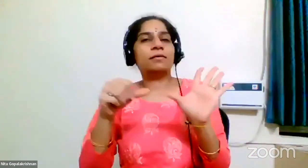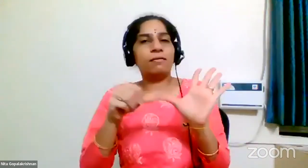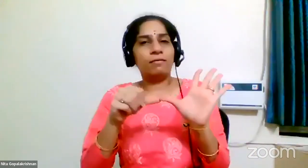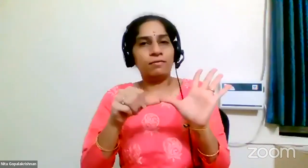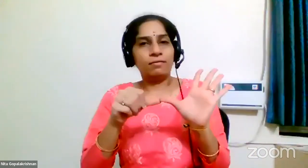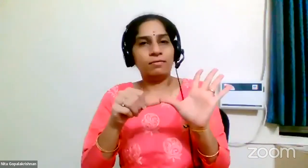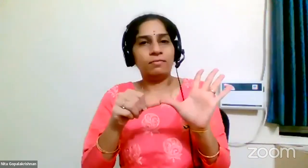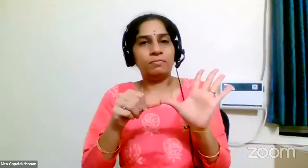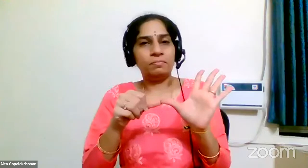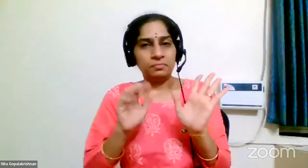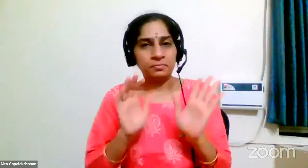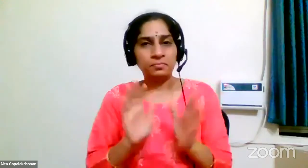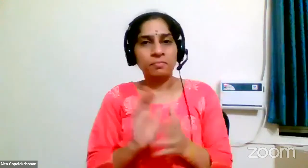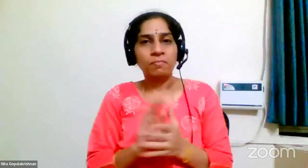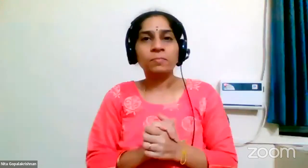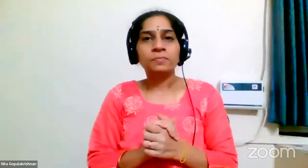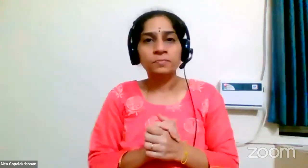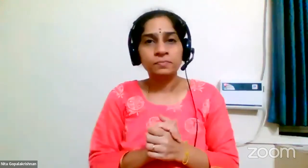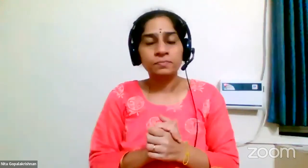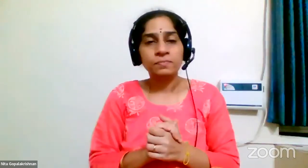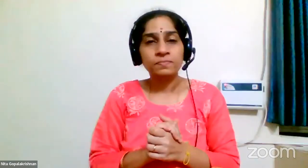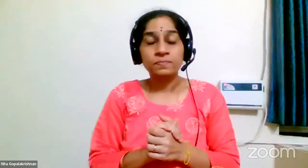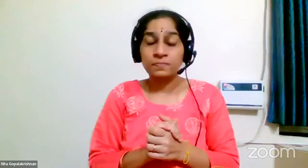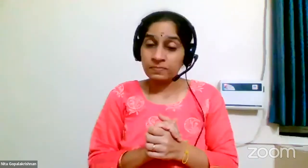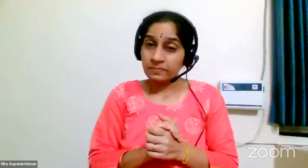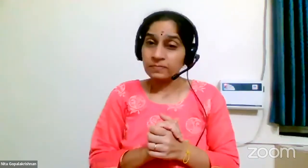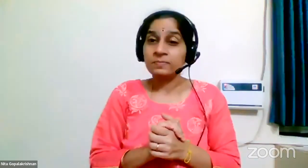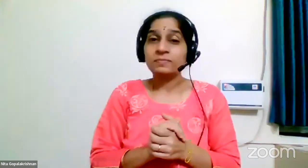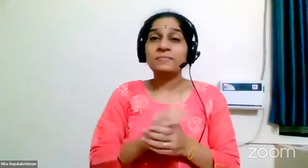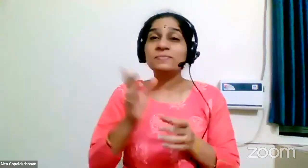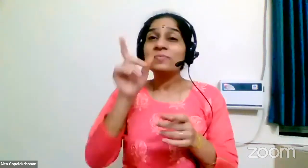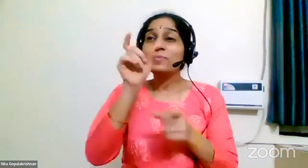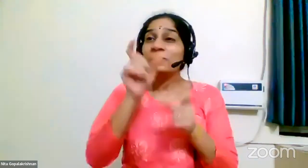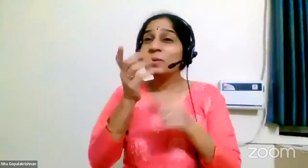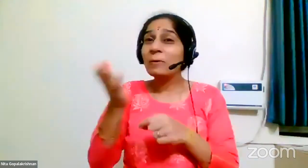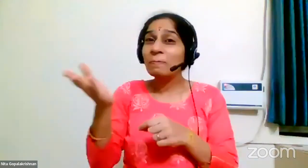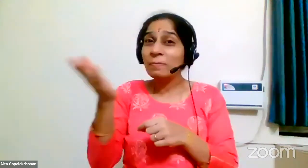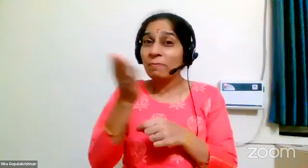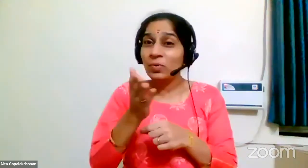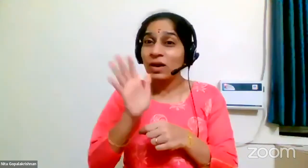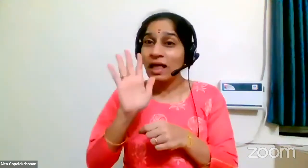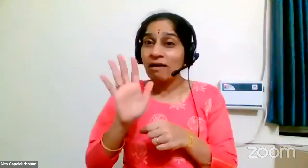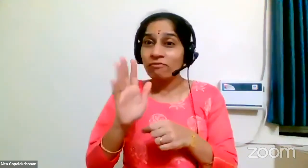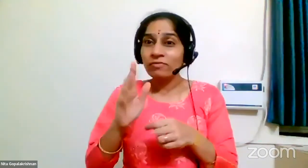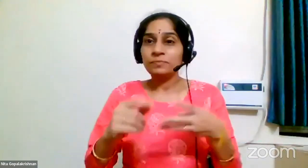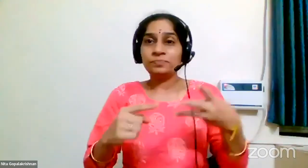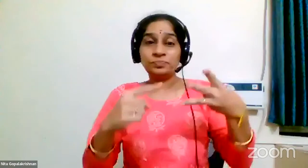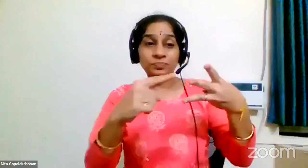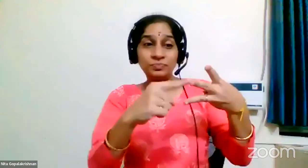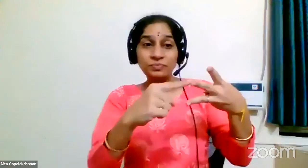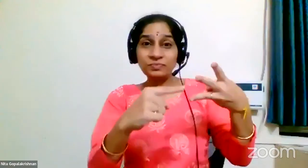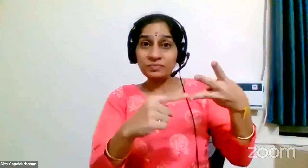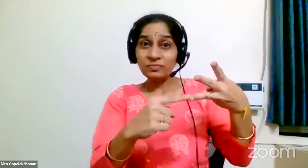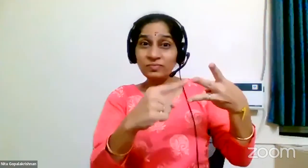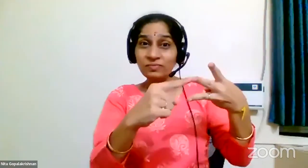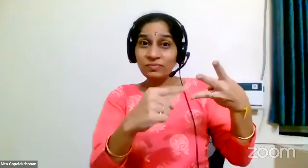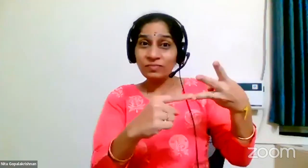और जिनके शरीर में रजोगुण और तमोगुण ये